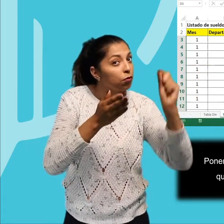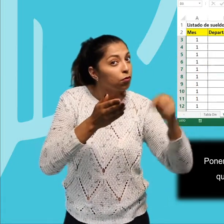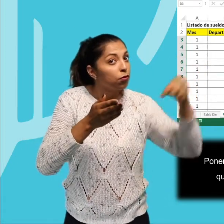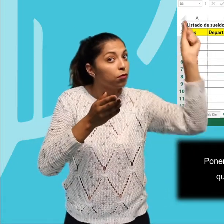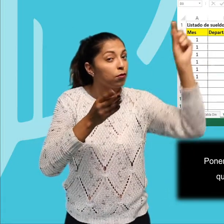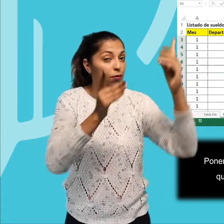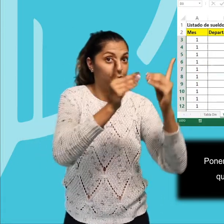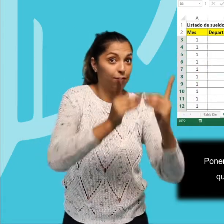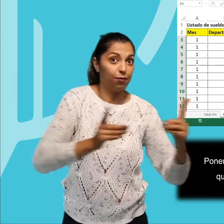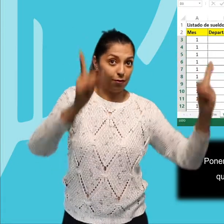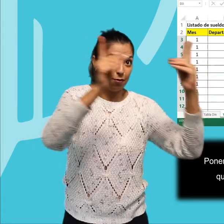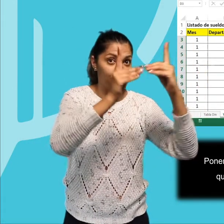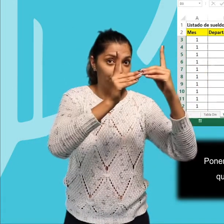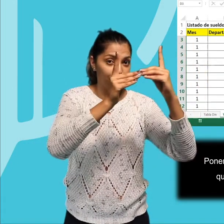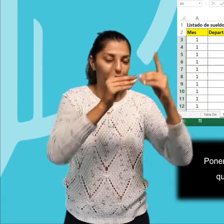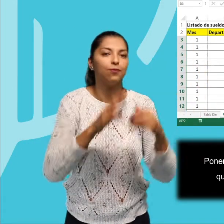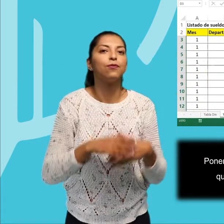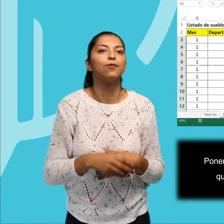de datos,